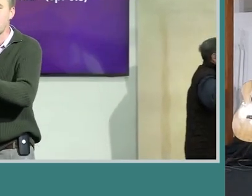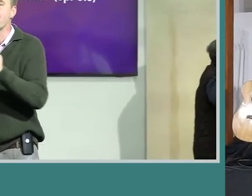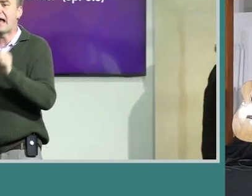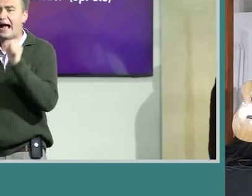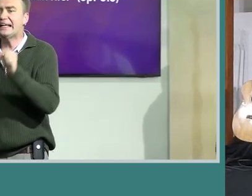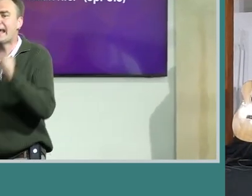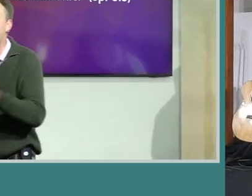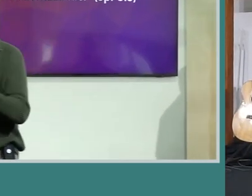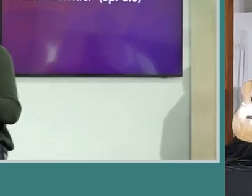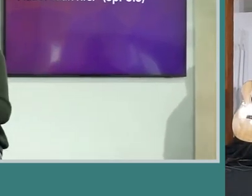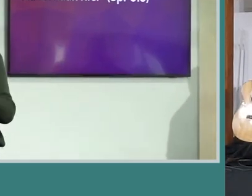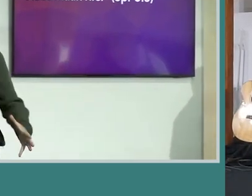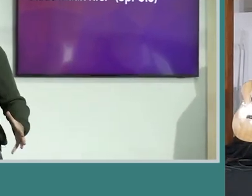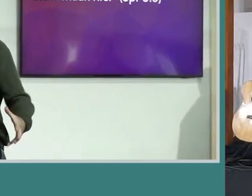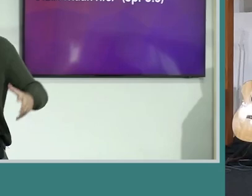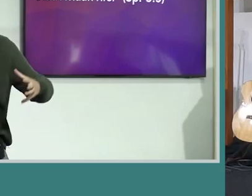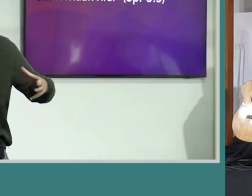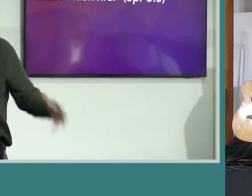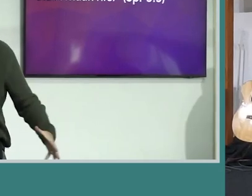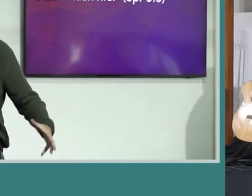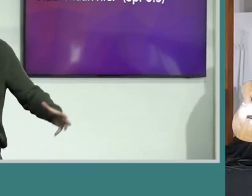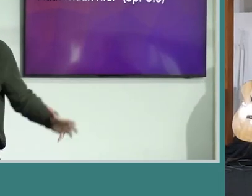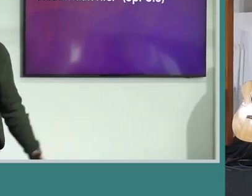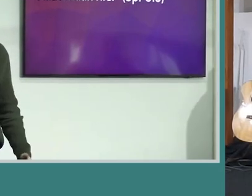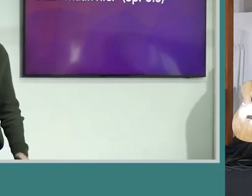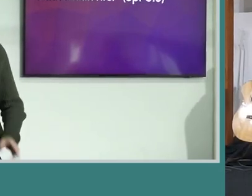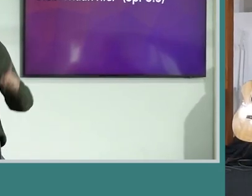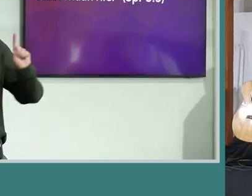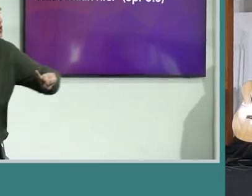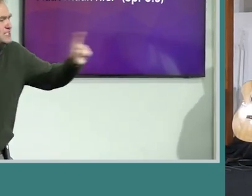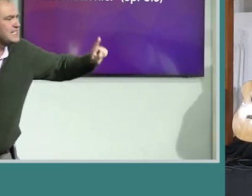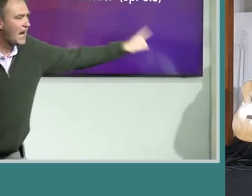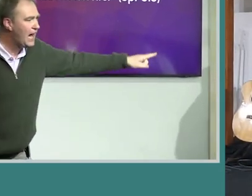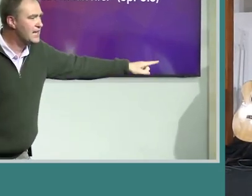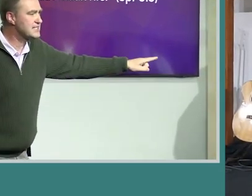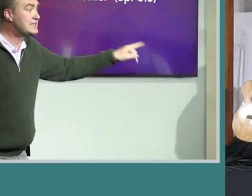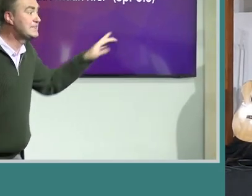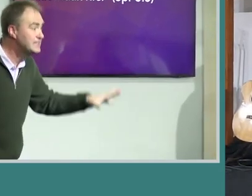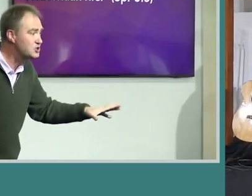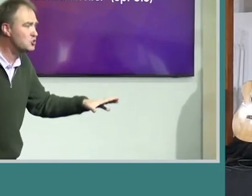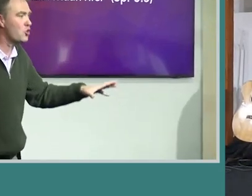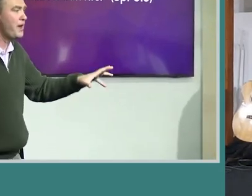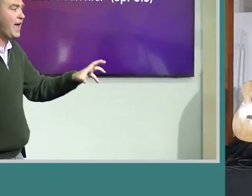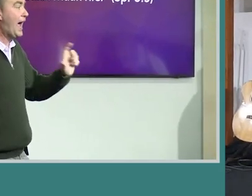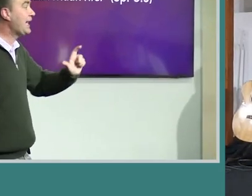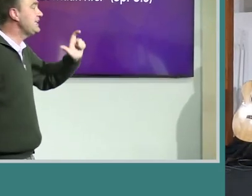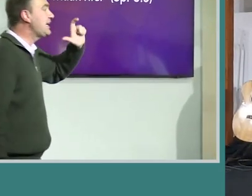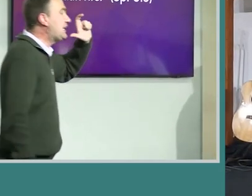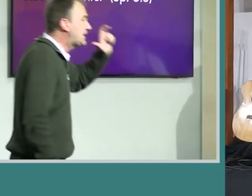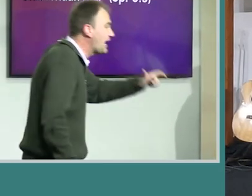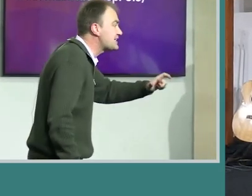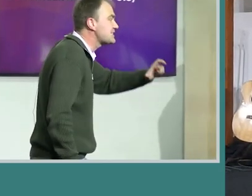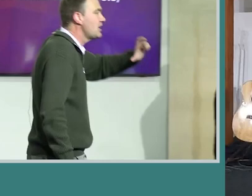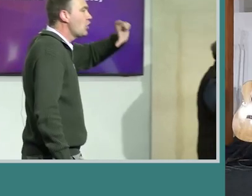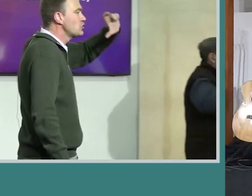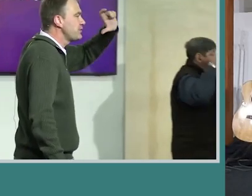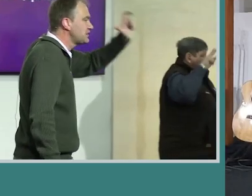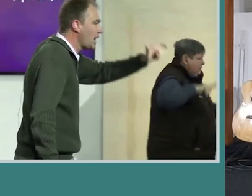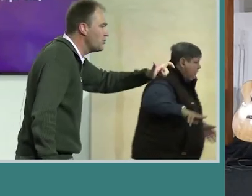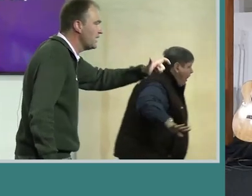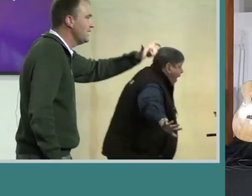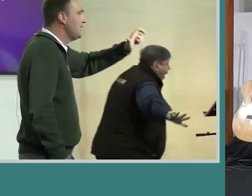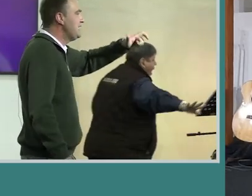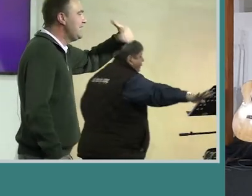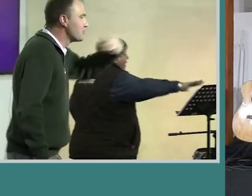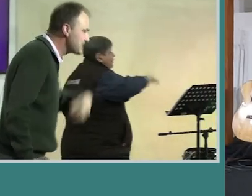nie op ons want ek en jy kan net sien en waarneem wat om ons gaan maar God sien alles en dit is hoe kom ek en jy juist ons